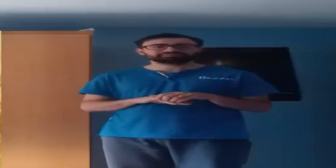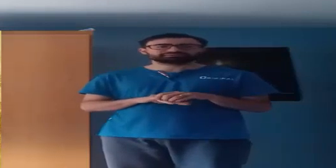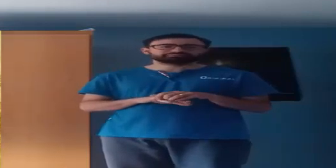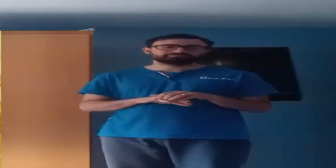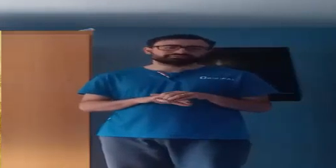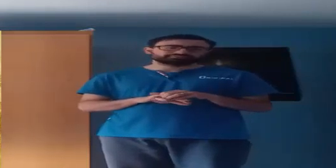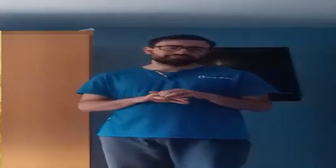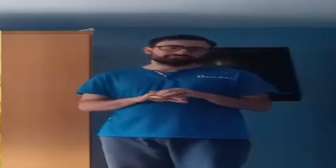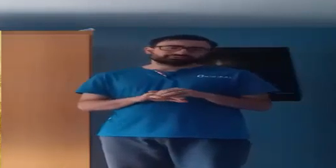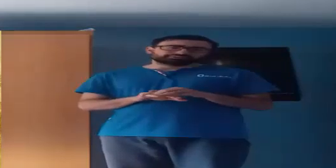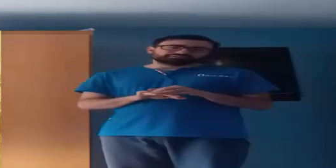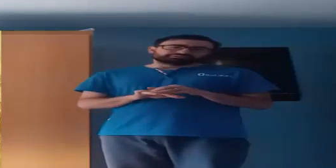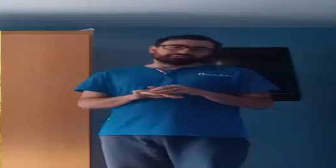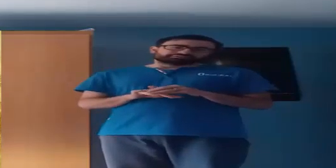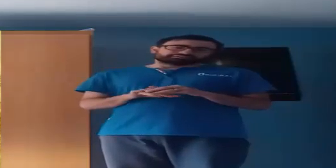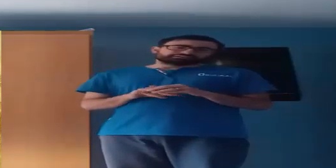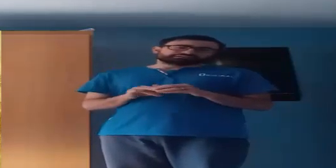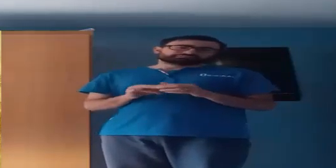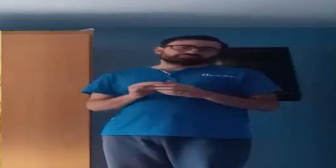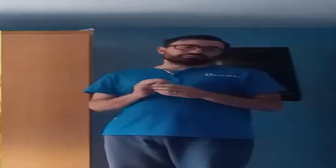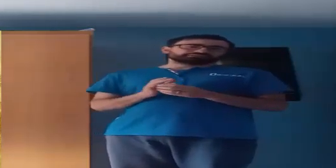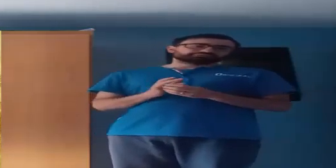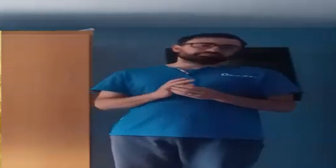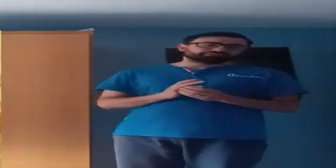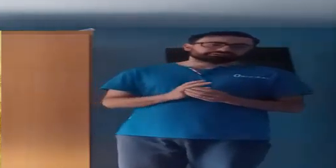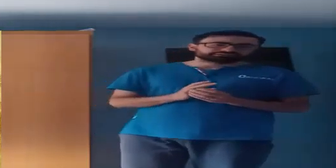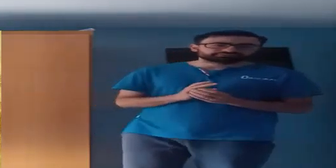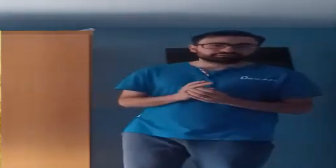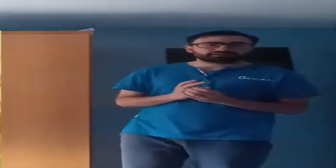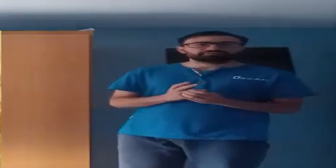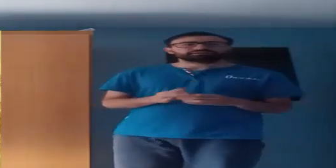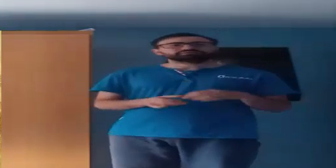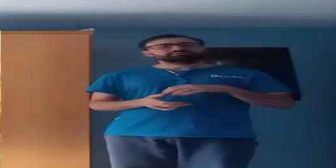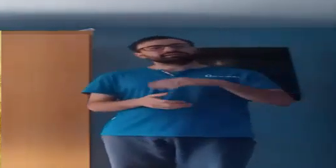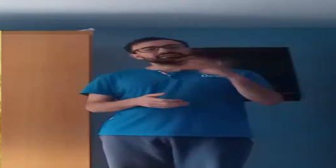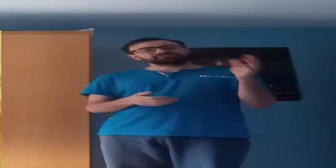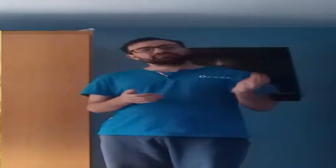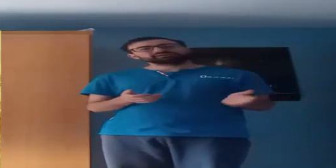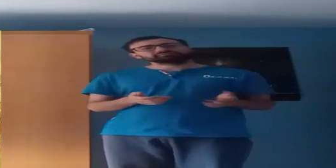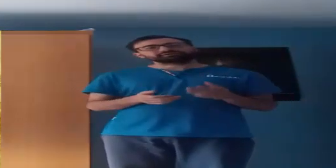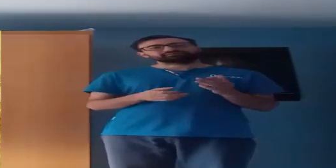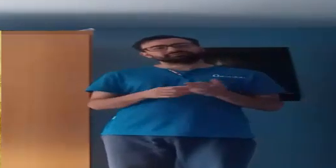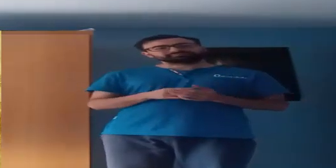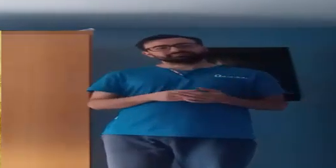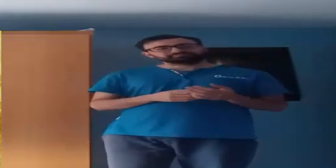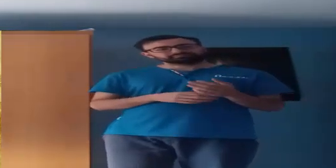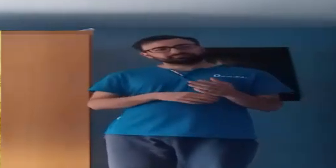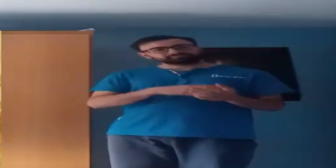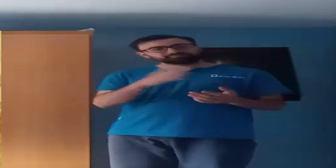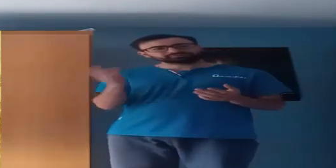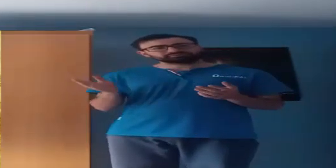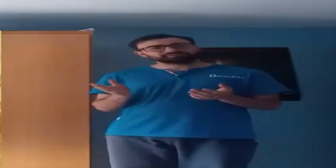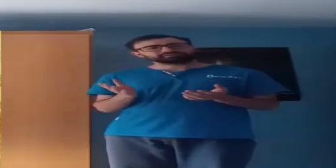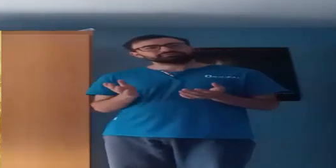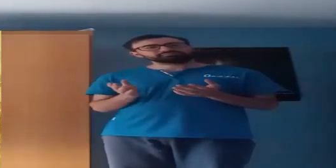Eurídice. Y después, pues, a lo largo de la historia van sucediendo